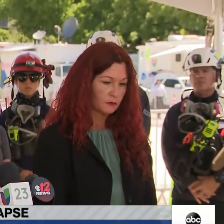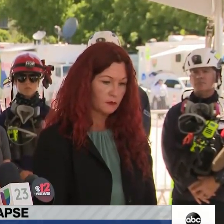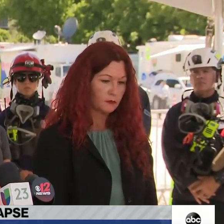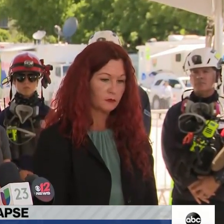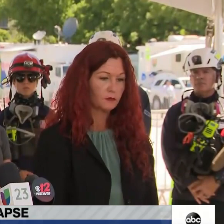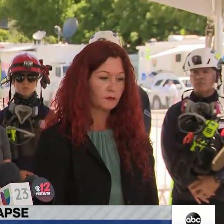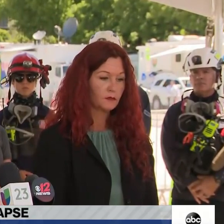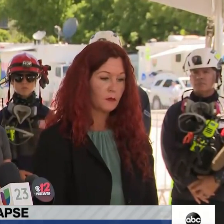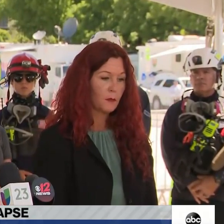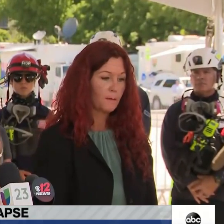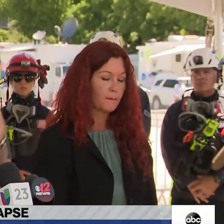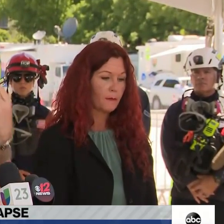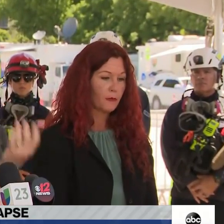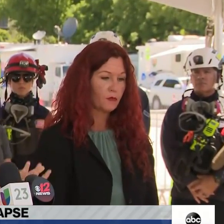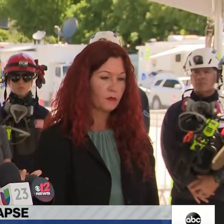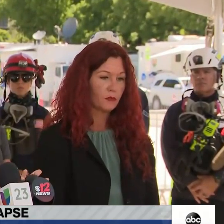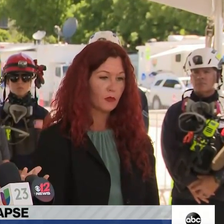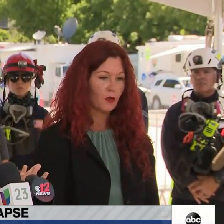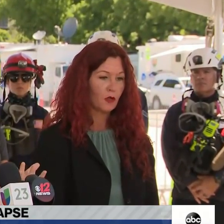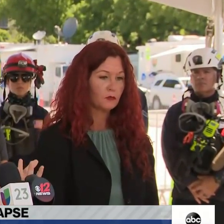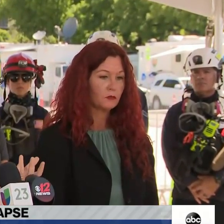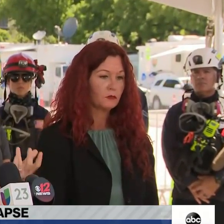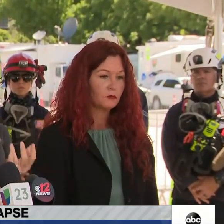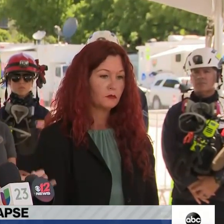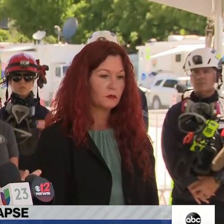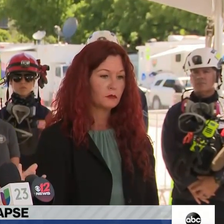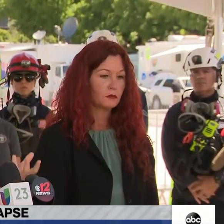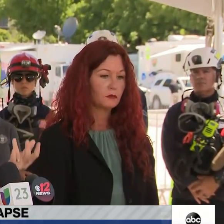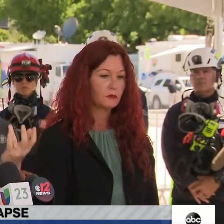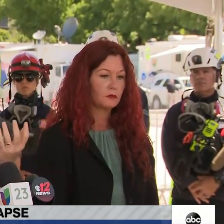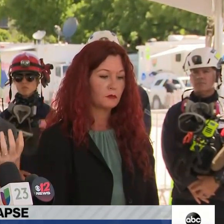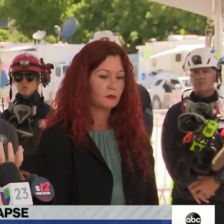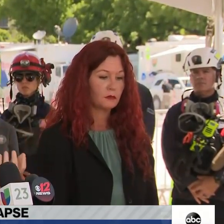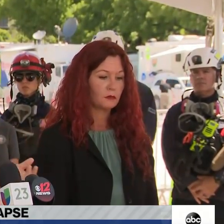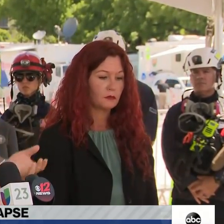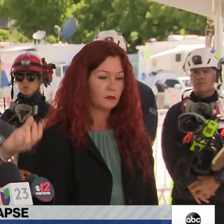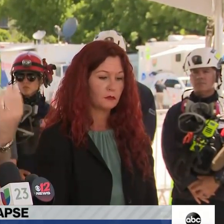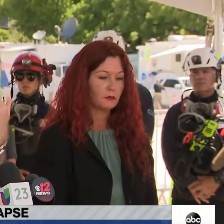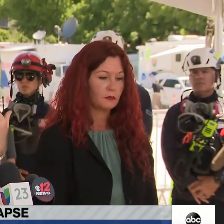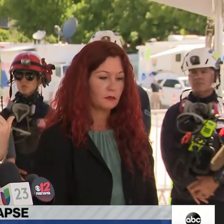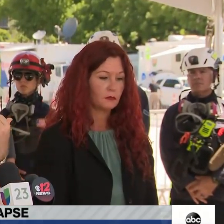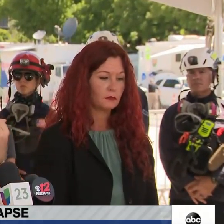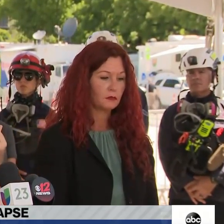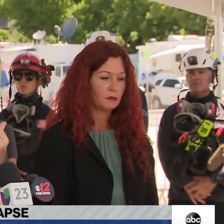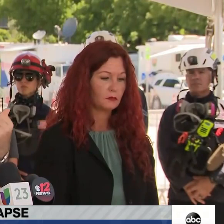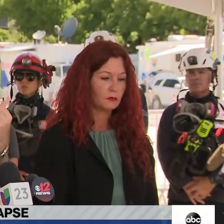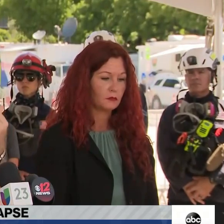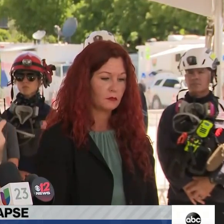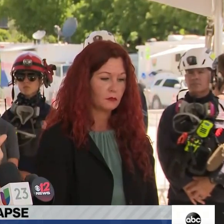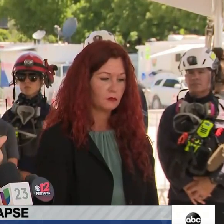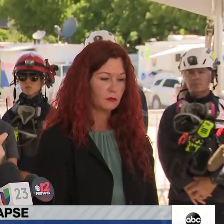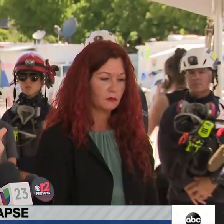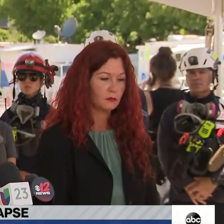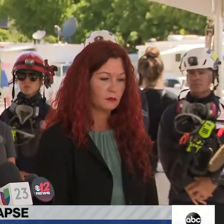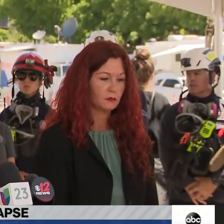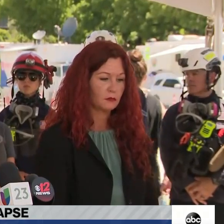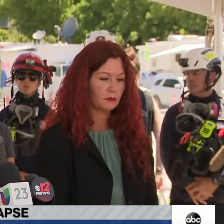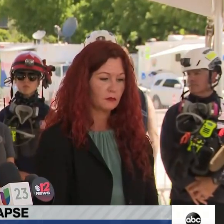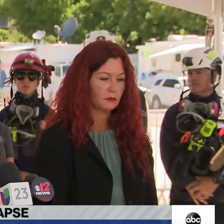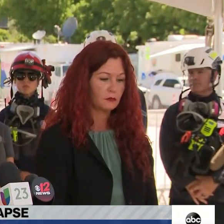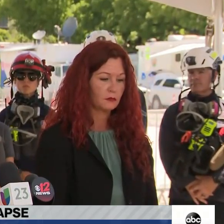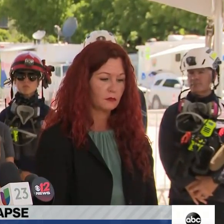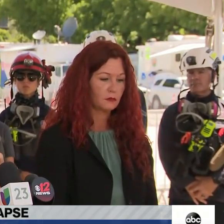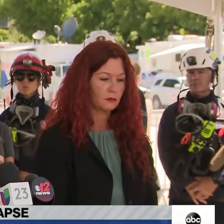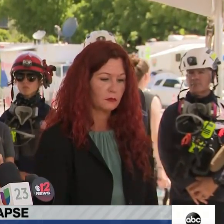de seguir monitoreando muy de cerca la tormenta, ya debido a que, como indicó el gobernador previamente,